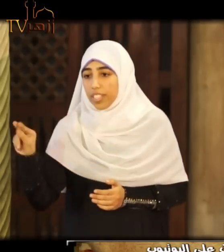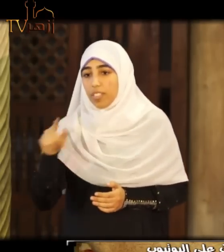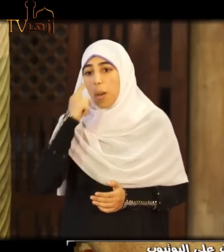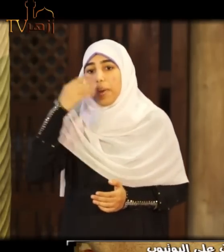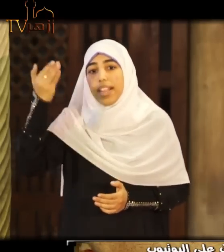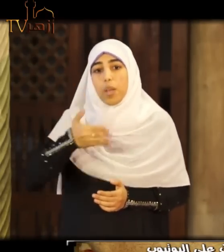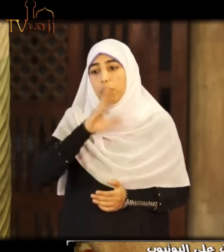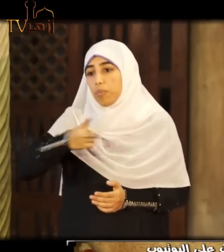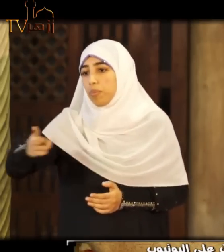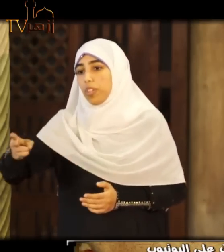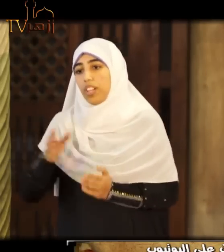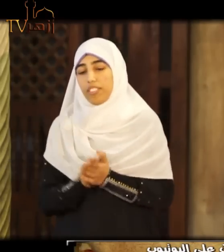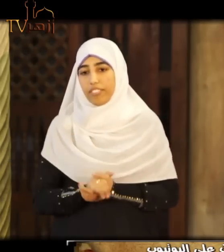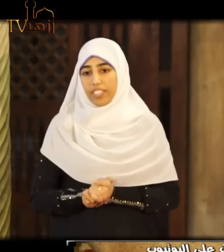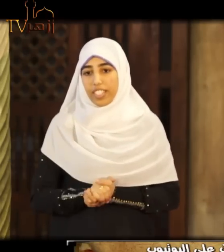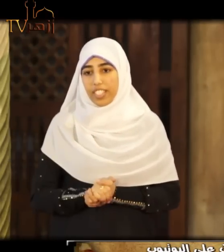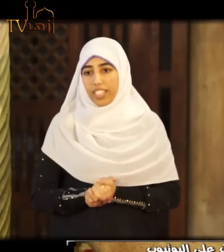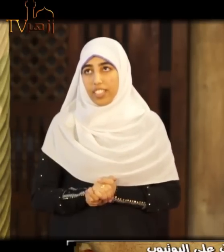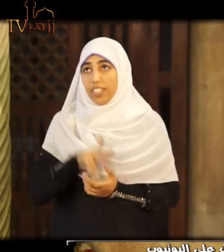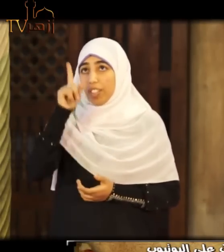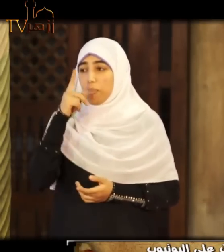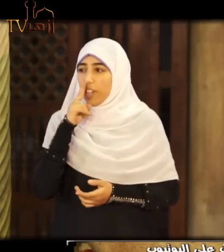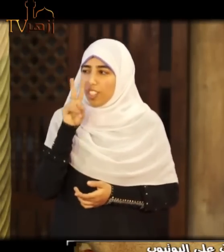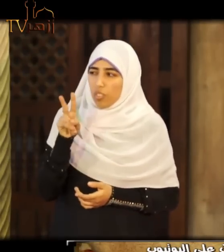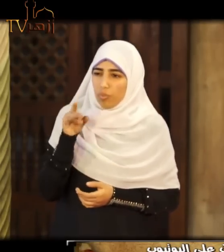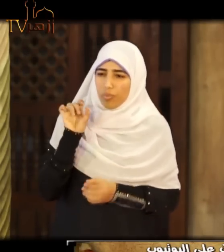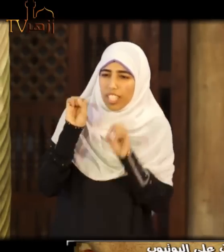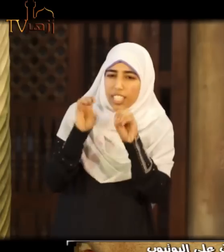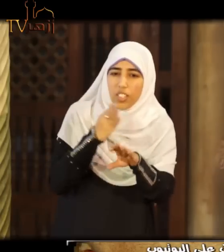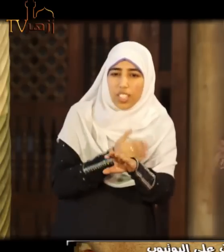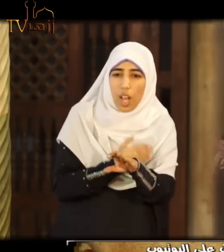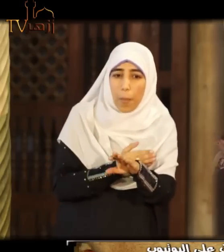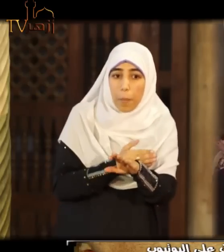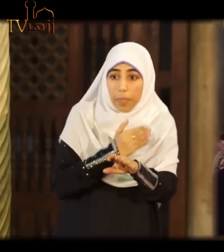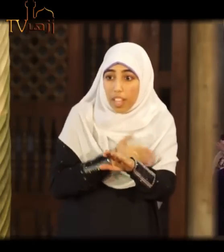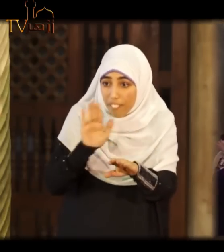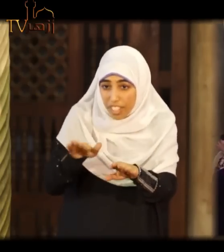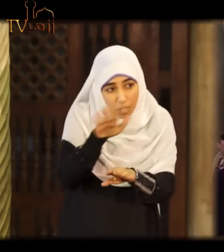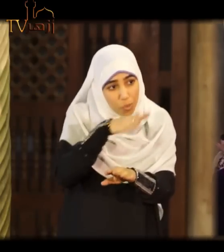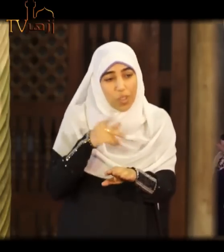أن الله تعالى يبتليكم بشيء فيأجركم عليه إن صبرتم